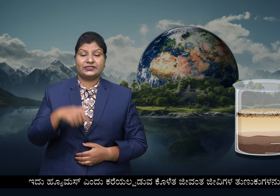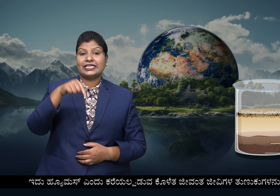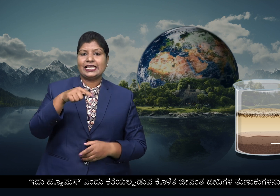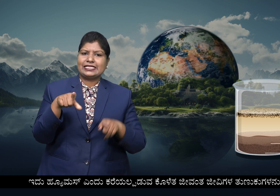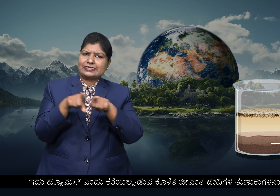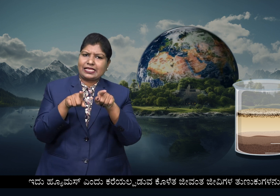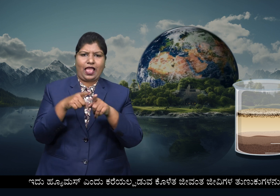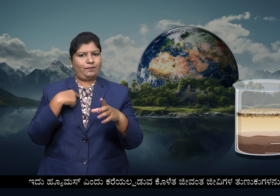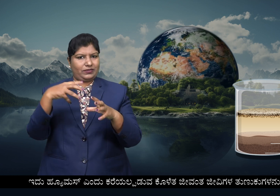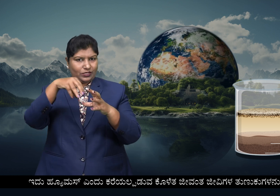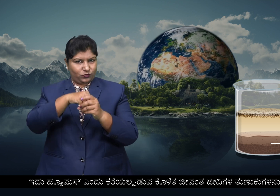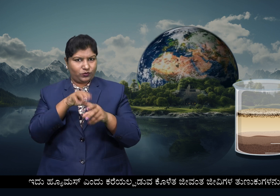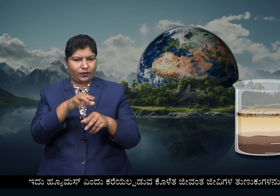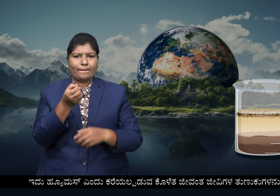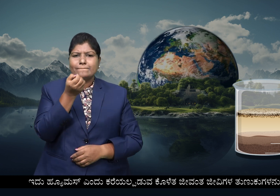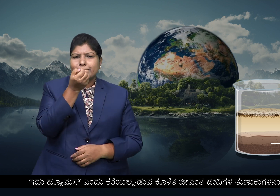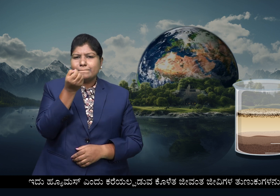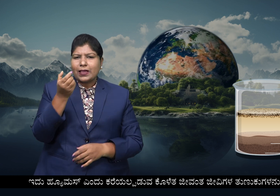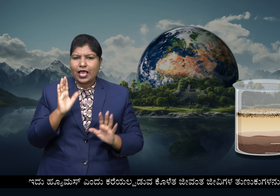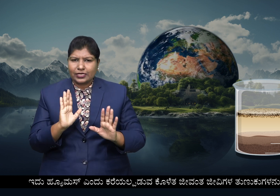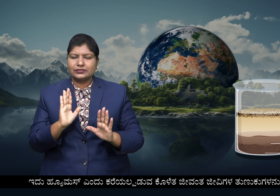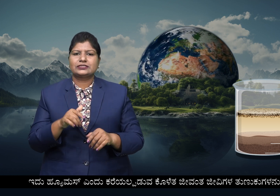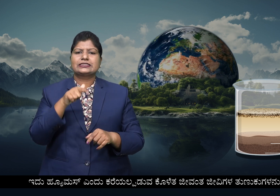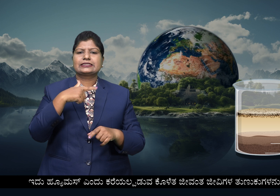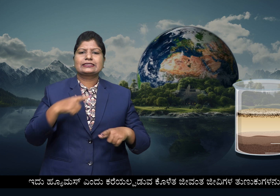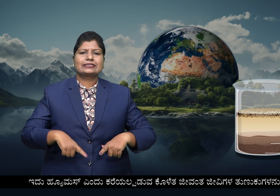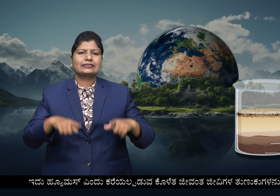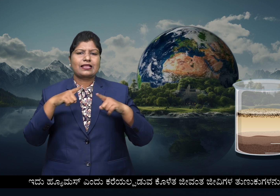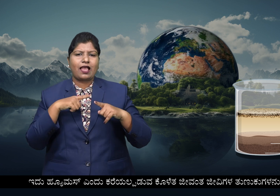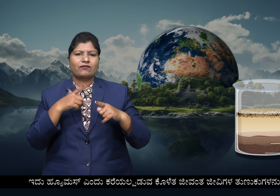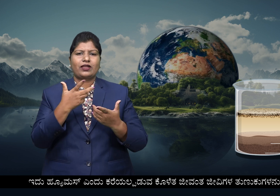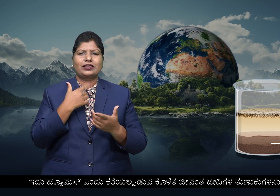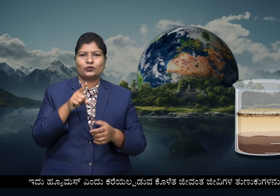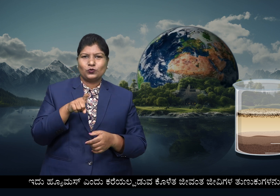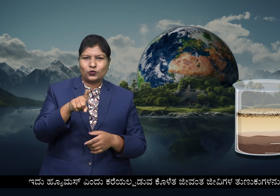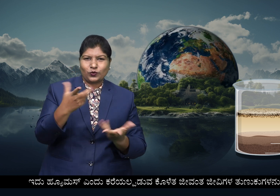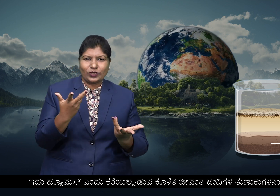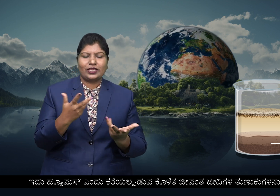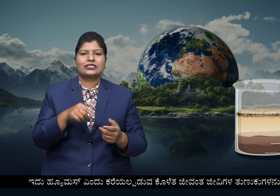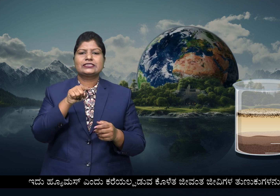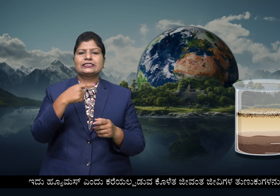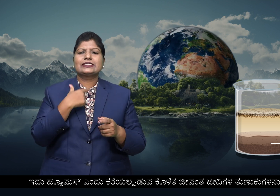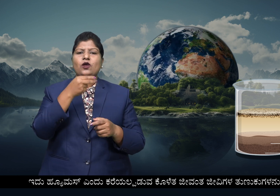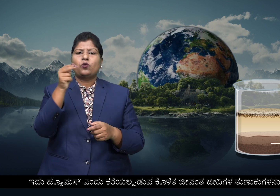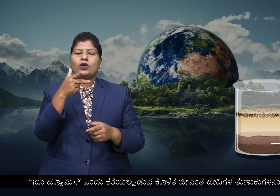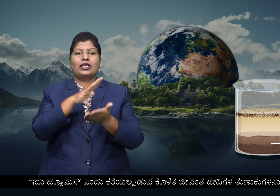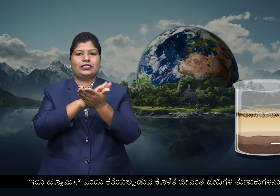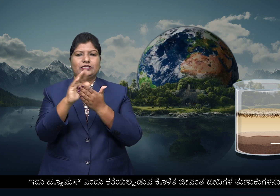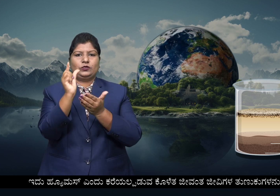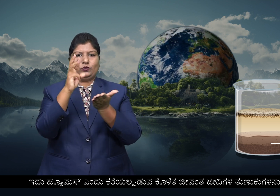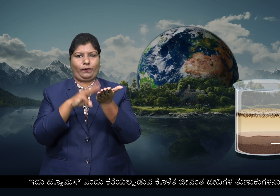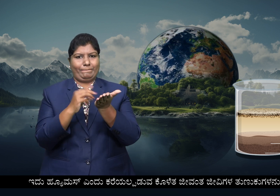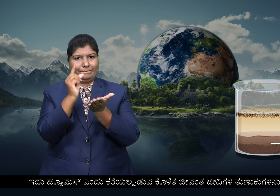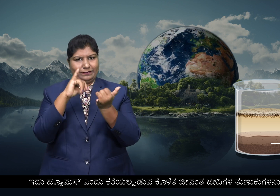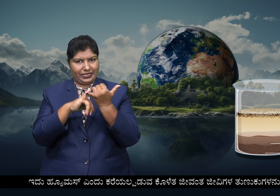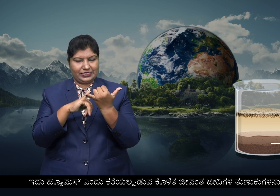ಇದು ಹ್ಯೂಮಸ್ ಎಂದು ಕರೆಯಲ್ಪಡುವ ಕೊಳೆತ ಜೀವಂತ ಜೀವಿಗಳ ತುಣುಕುಗಳನ್ನು ಸಹ ಒಳಗೊಂಡಿದೆ.